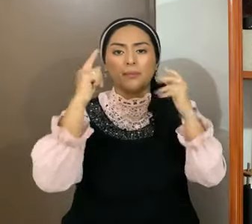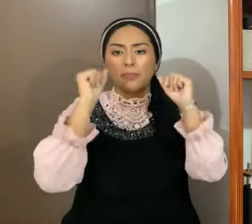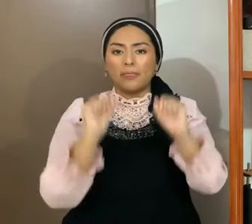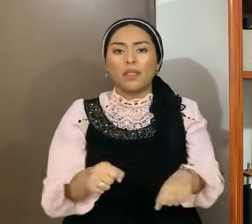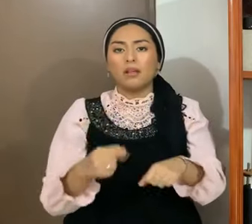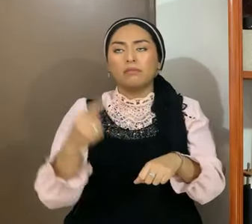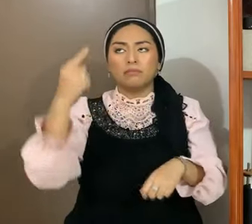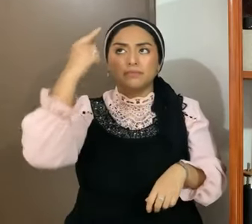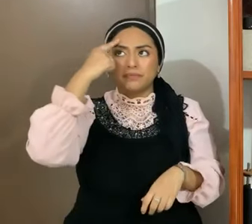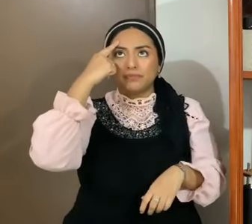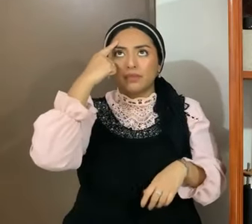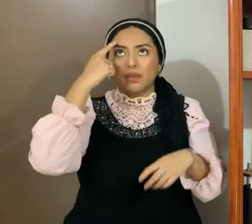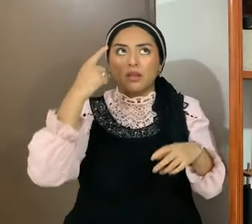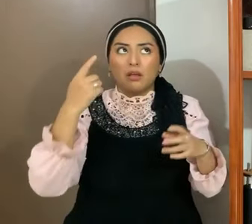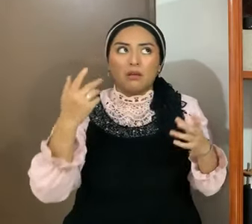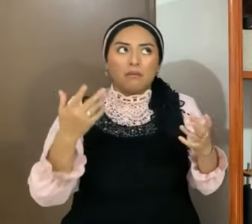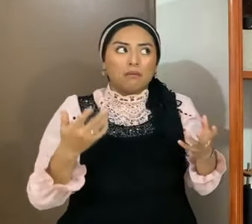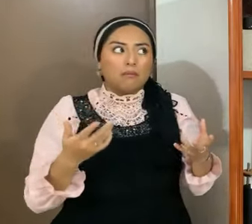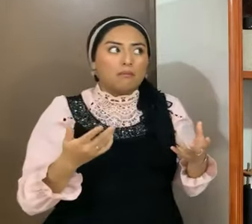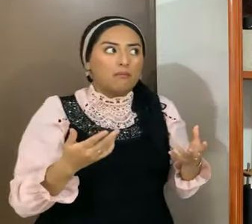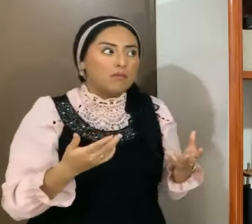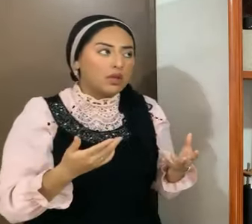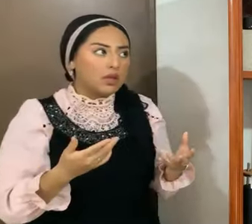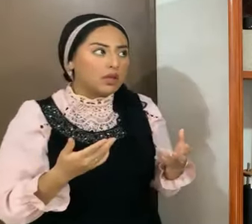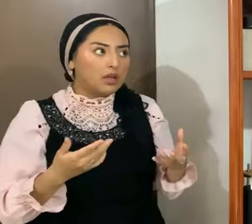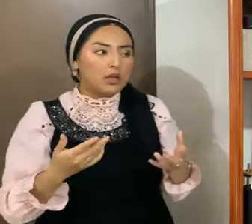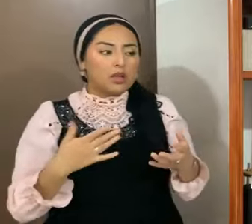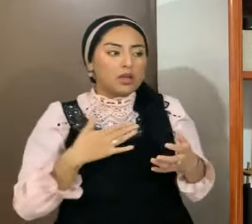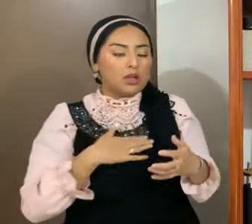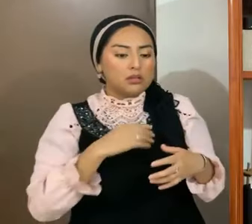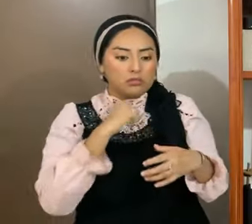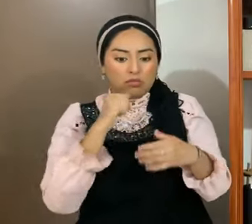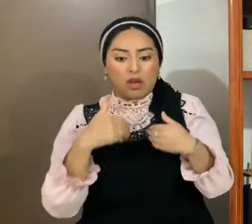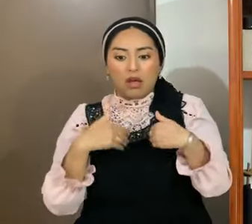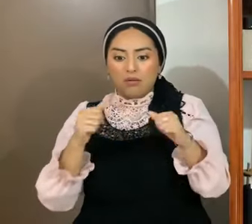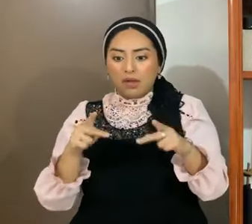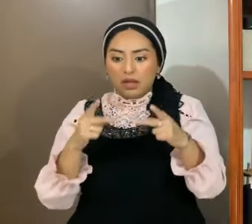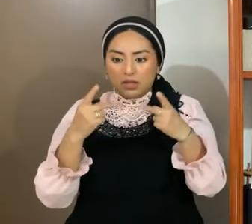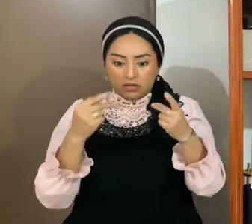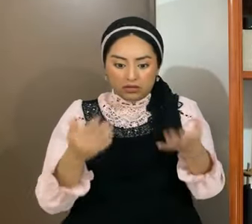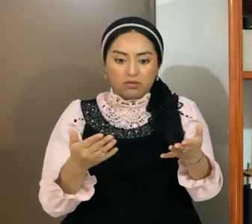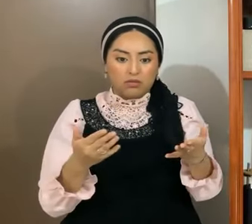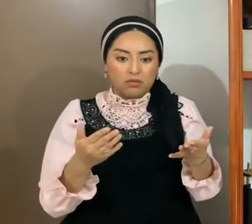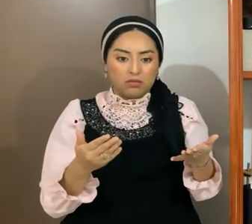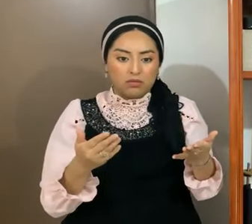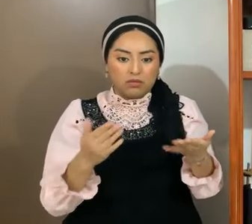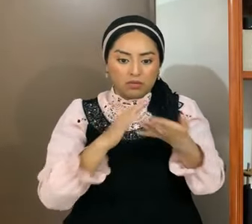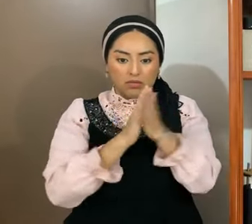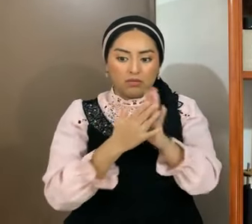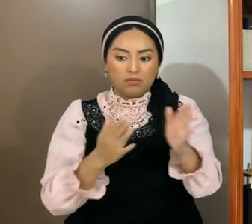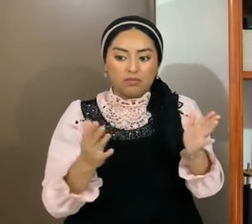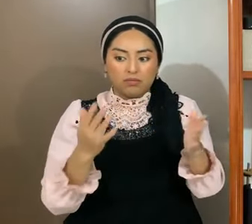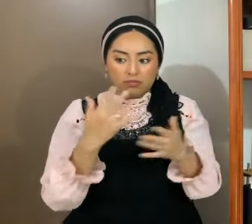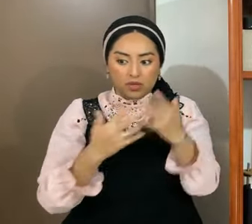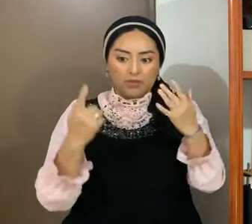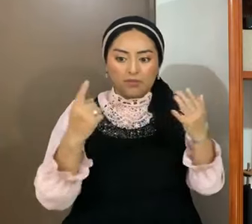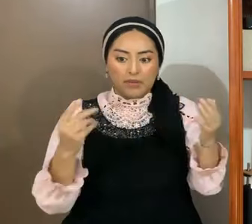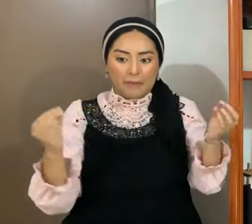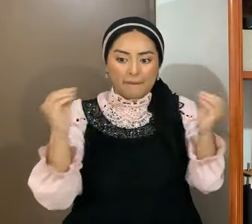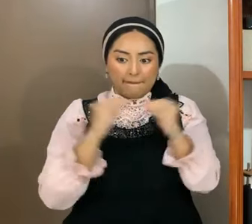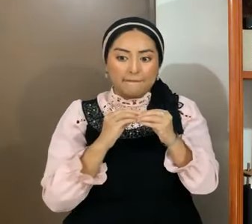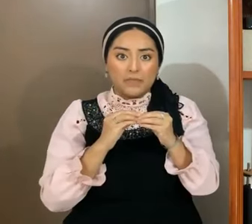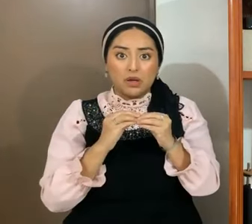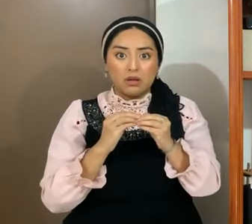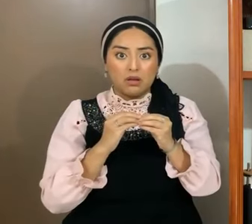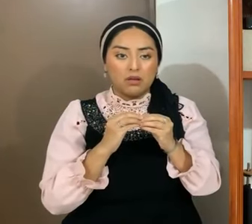pensar, pero es que no tendré yo oportunidad de hacer otra cosa, de ser algo más, de